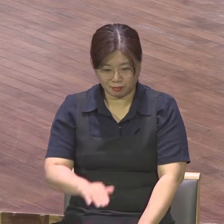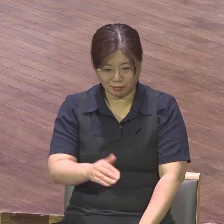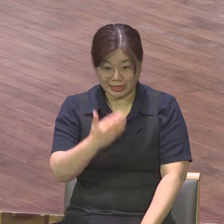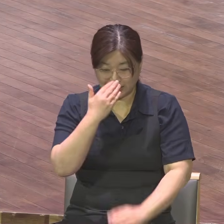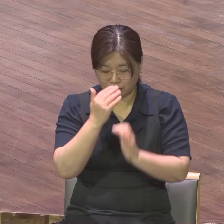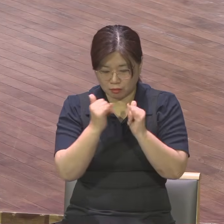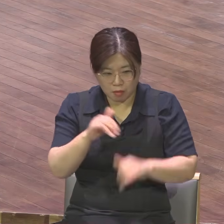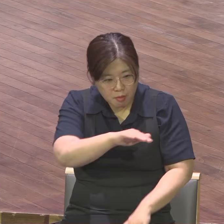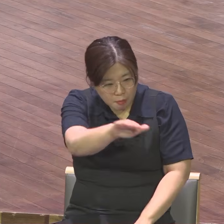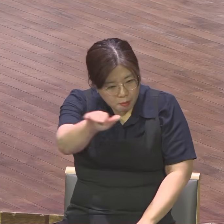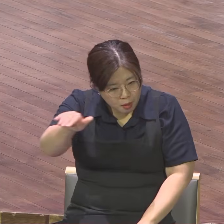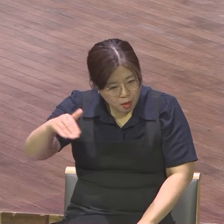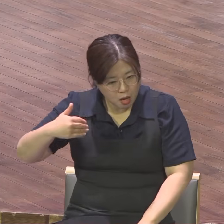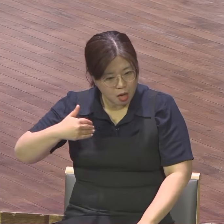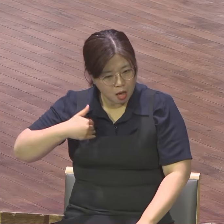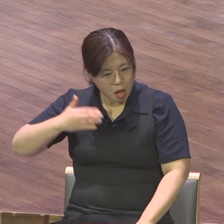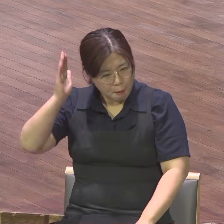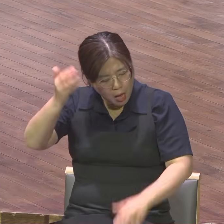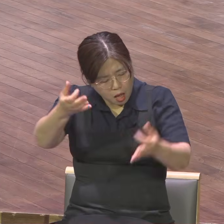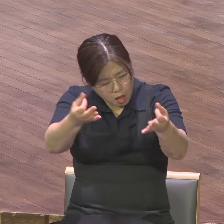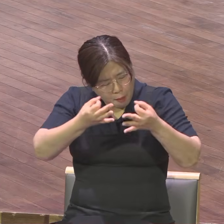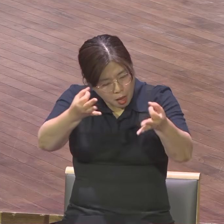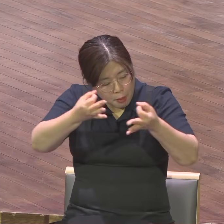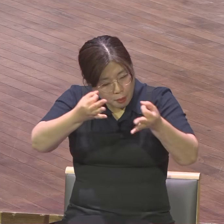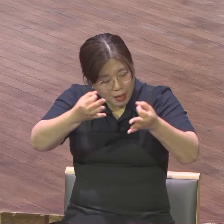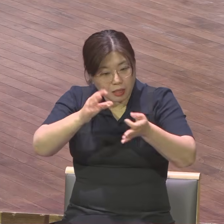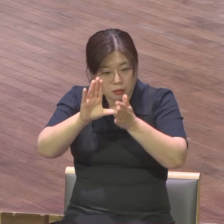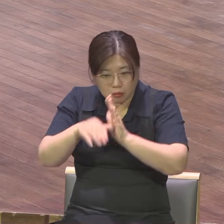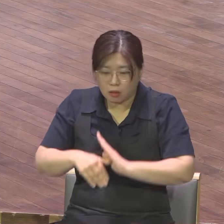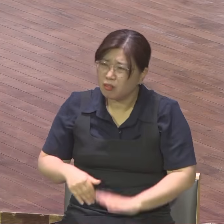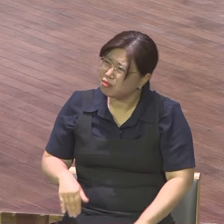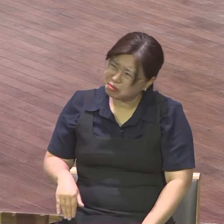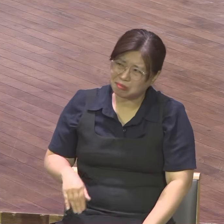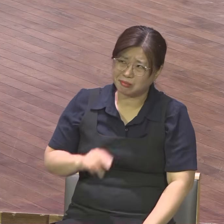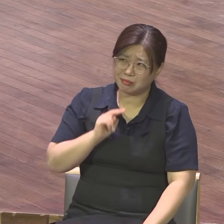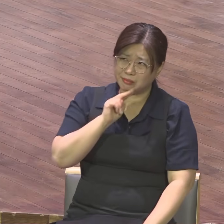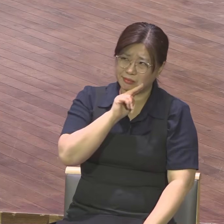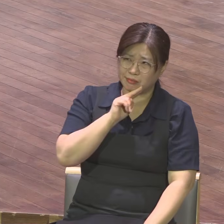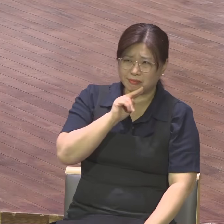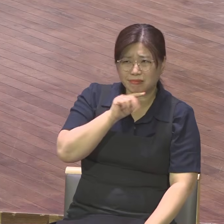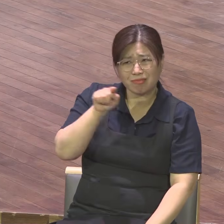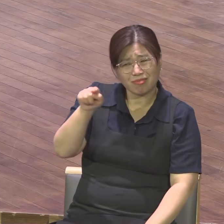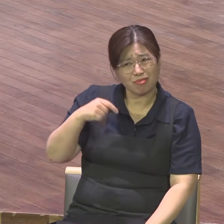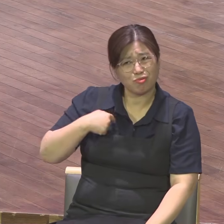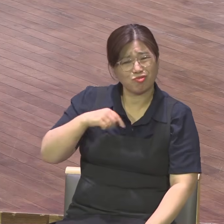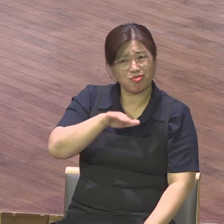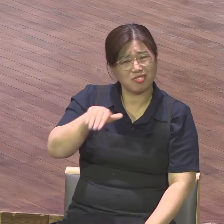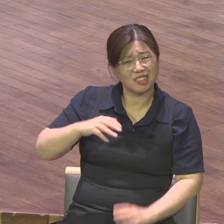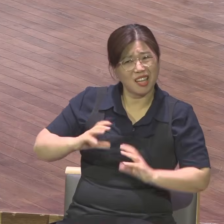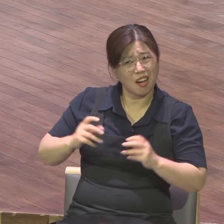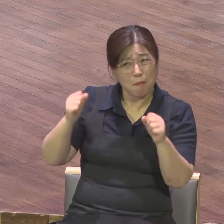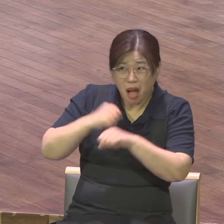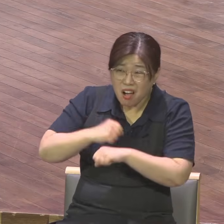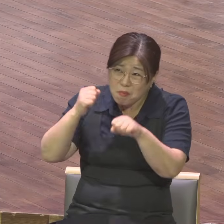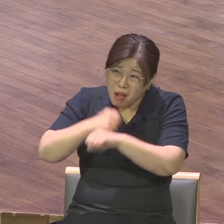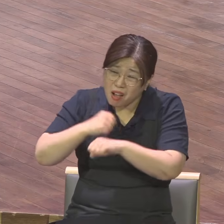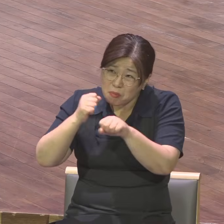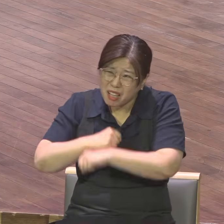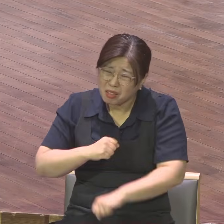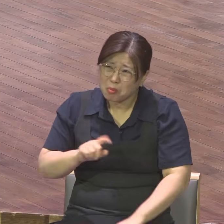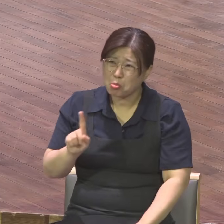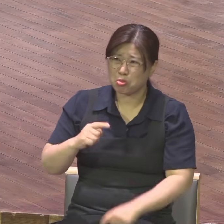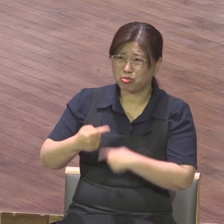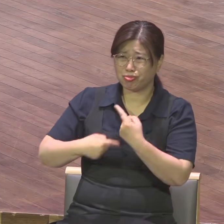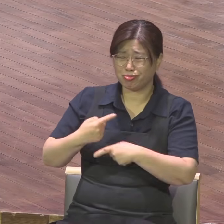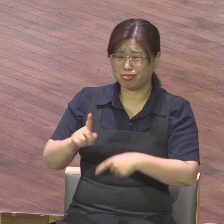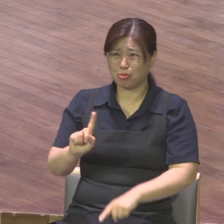예레미야까지도 스파이라고 자꾸 안 좋은 소리하고 나라 망한다 그러고 빨리 망하기 전에